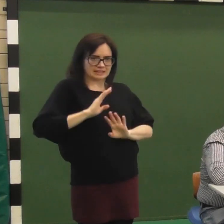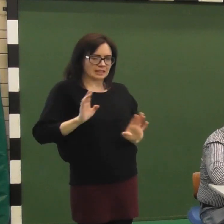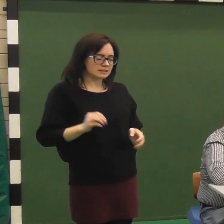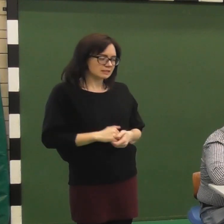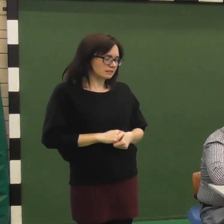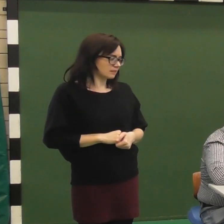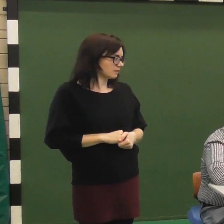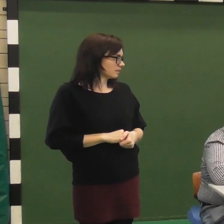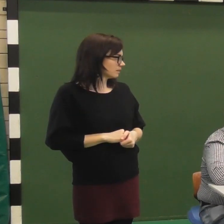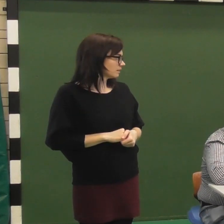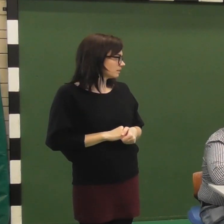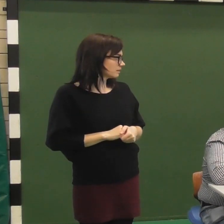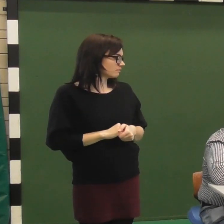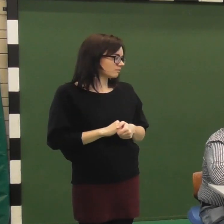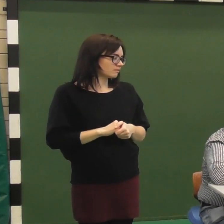És akkor vittek be,